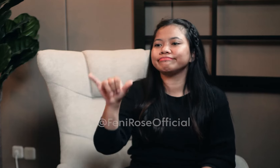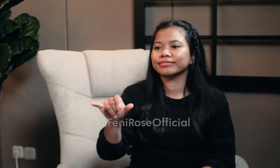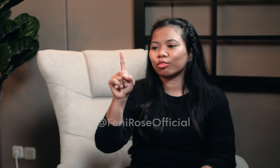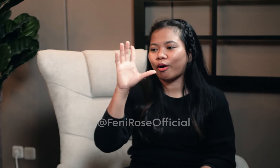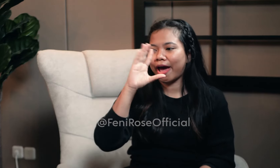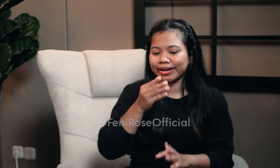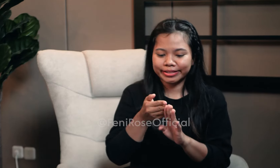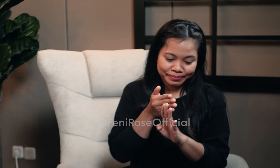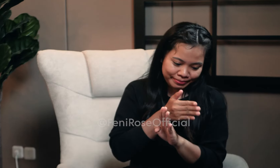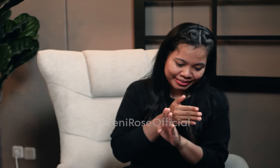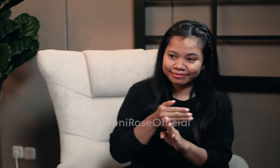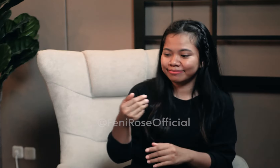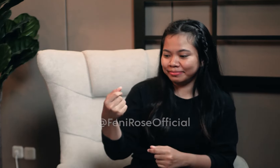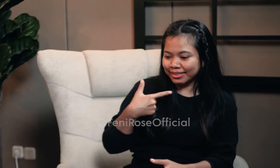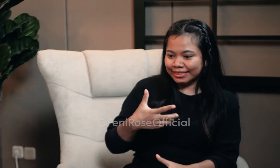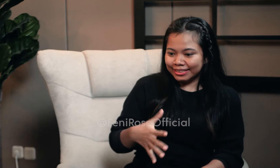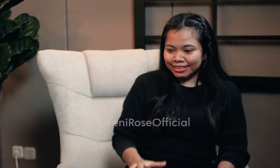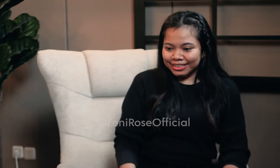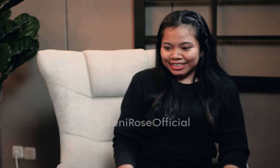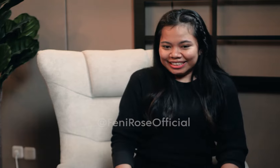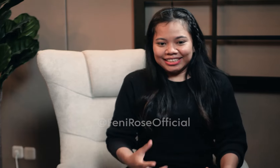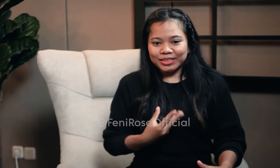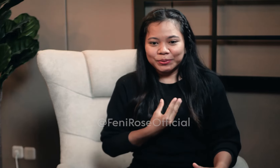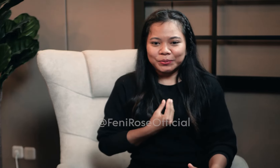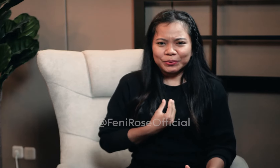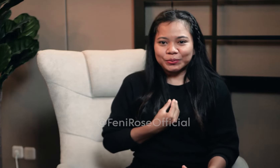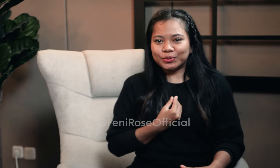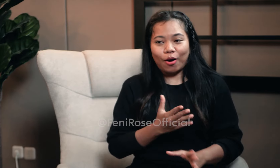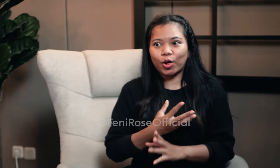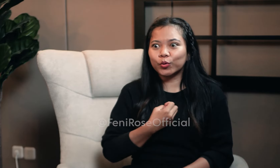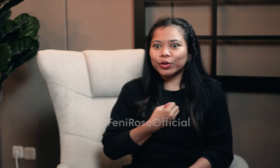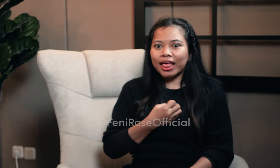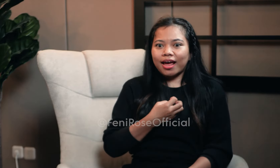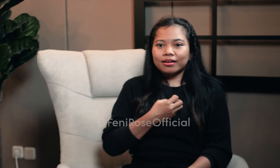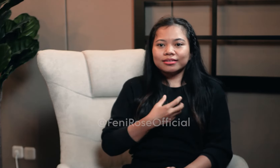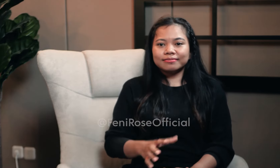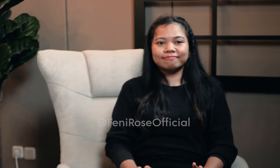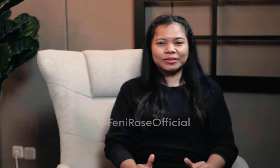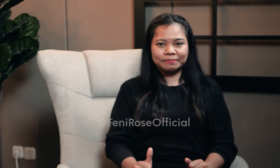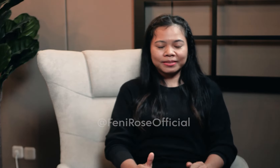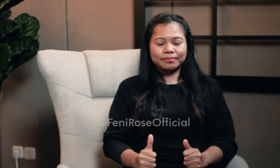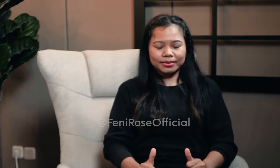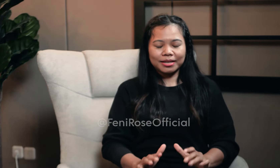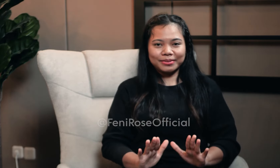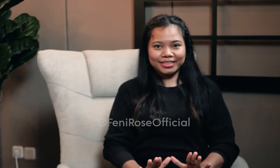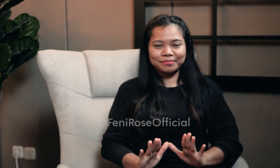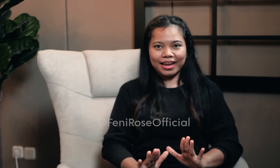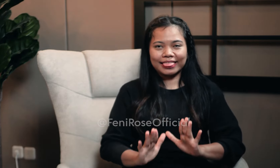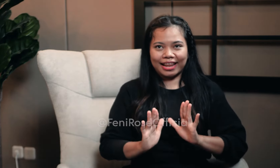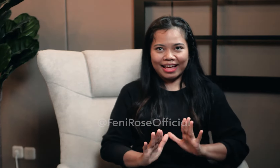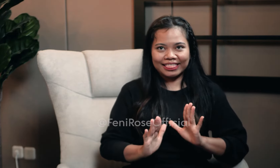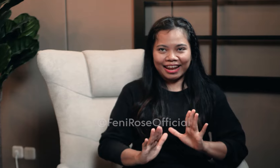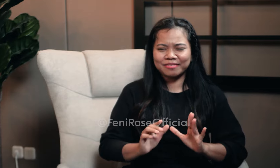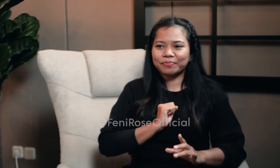berat Iya satu hari sebelumnya saya merinding Saya bingung harus gimana saya deg-degan sekali Mbak kayak gitu tapi